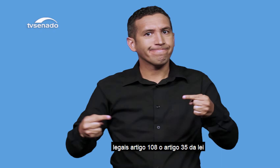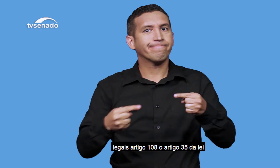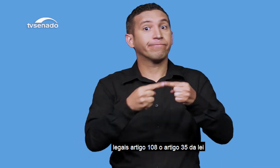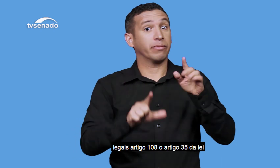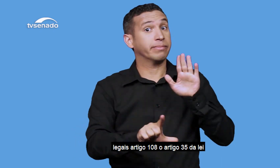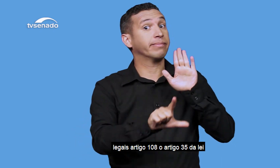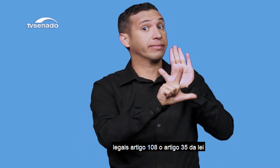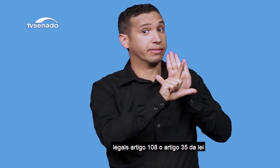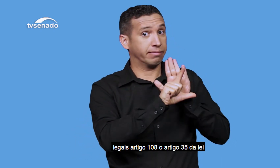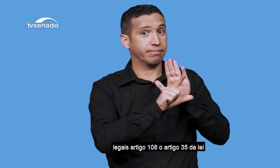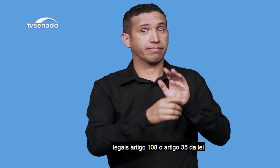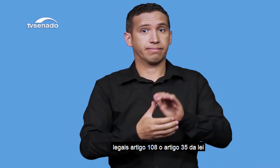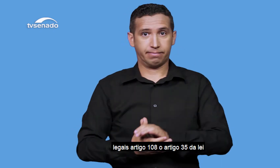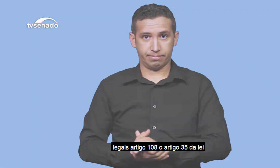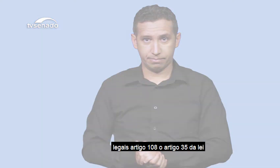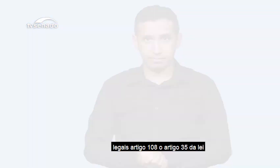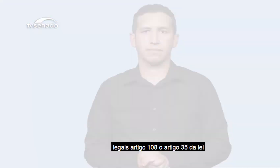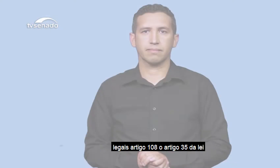legais